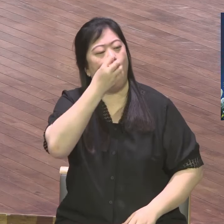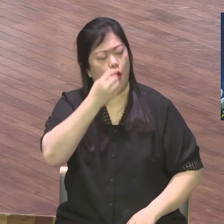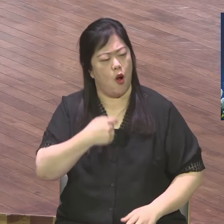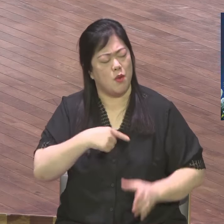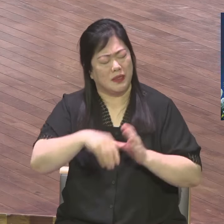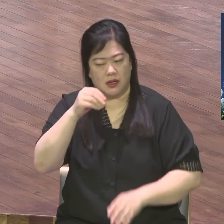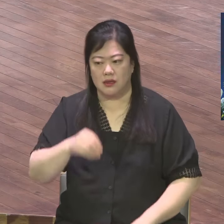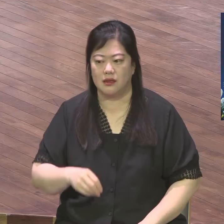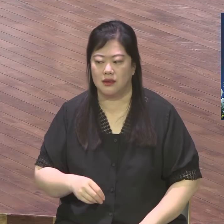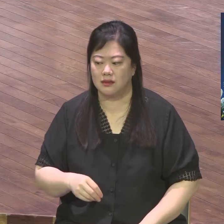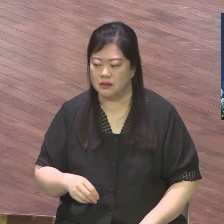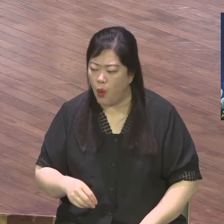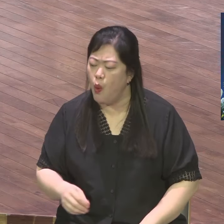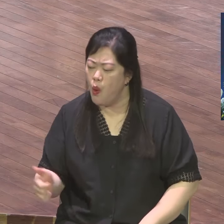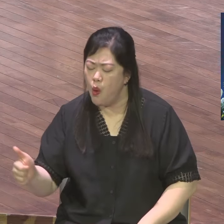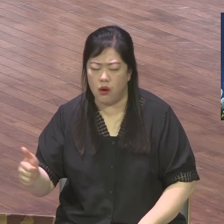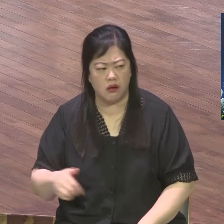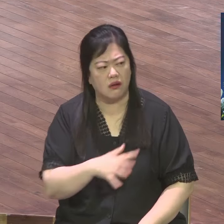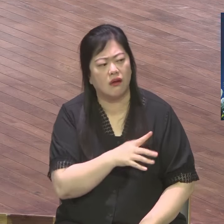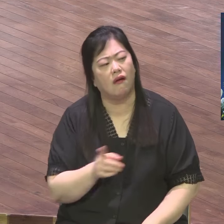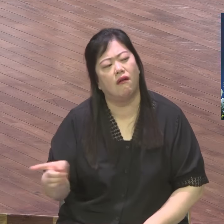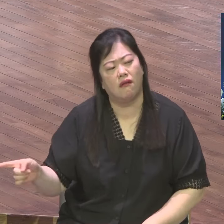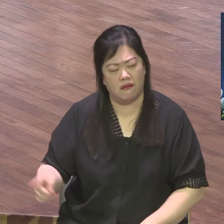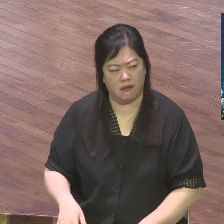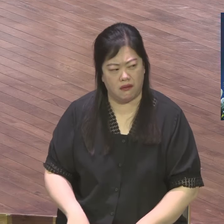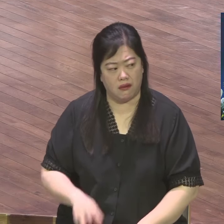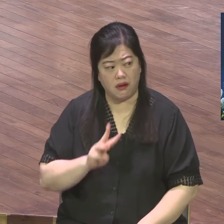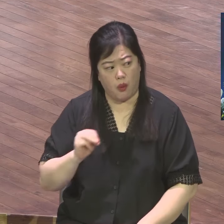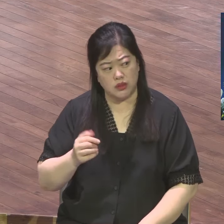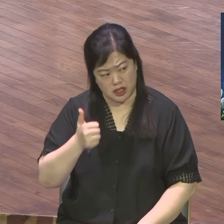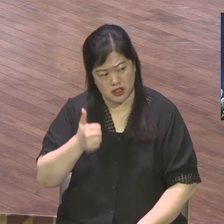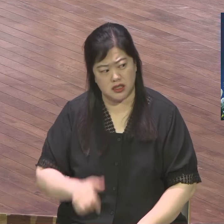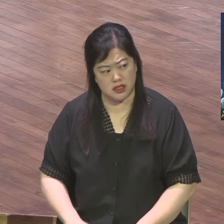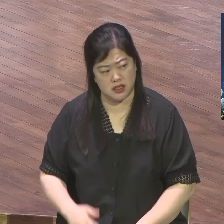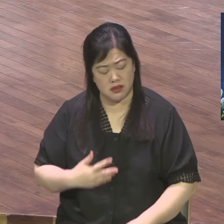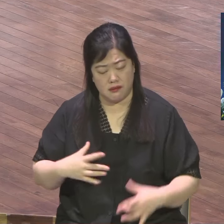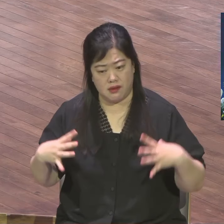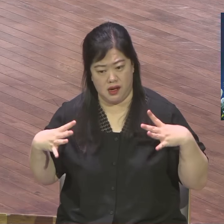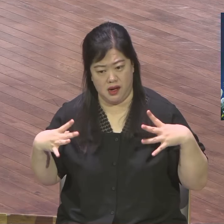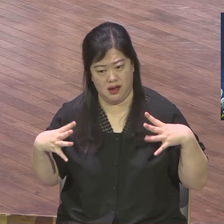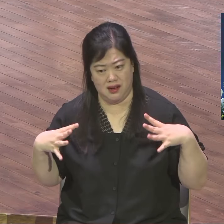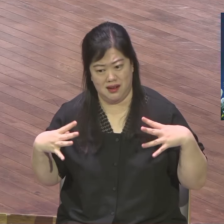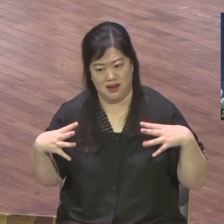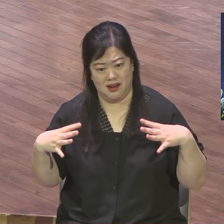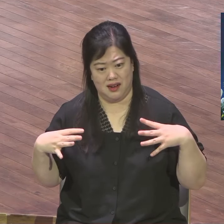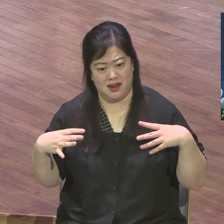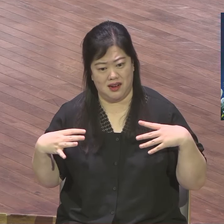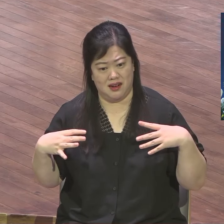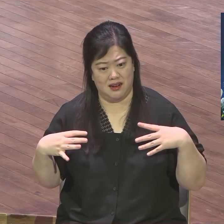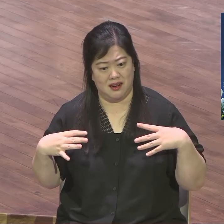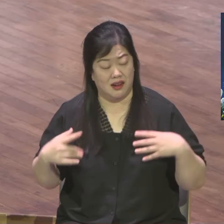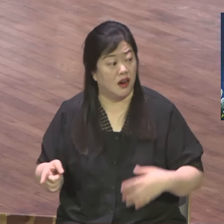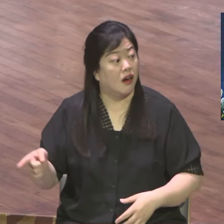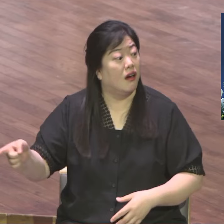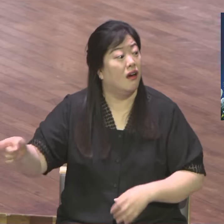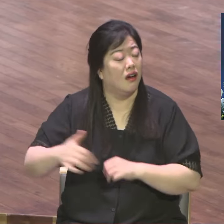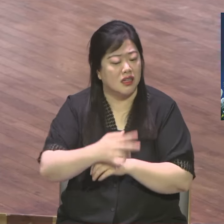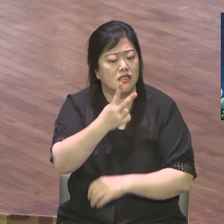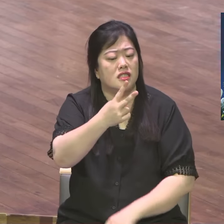나라 제비 뽑은 이 장로님들이 이 교인들이 홍콩 뽑았다고 본부 집에